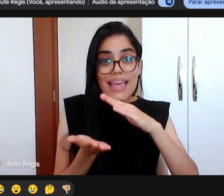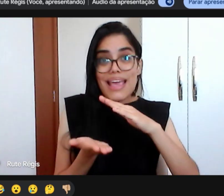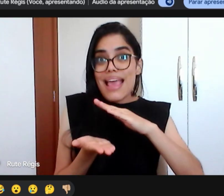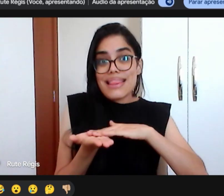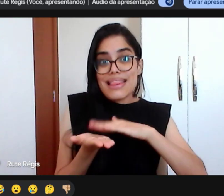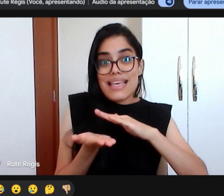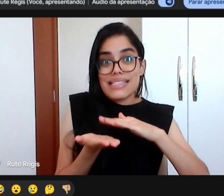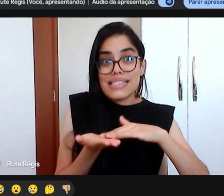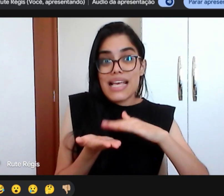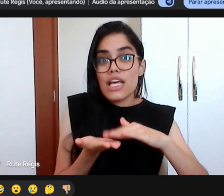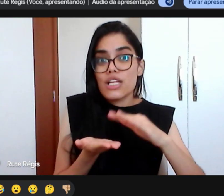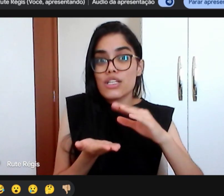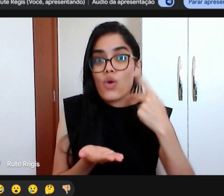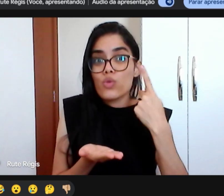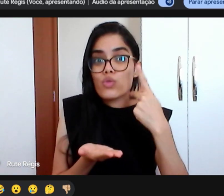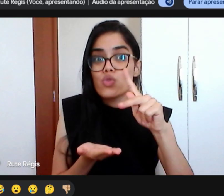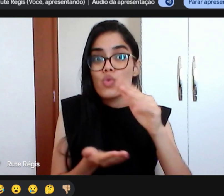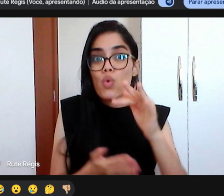isso.